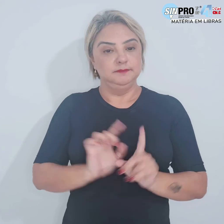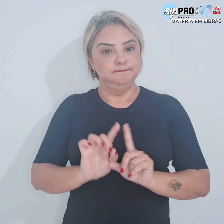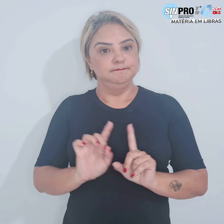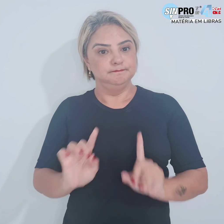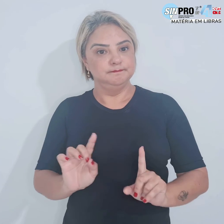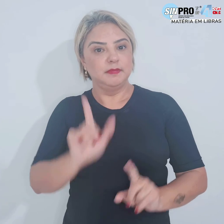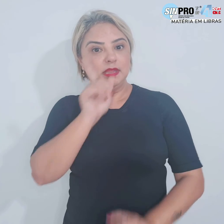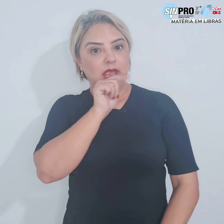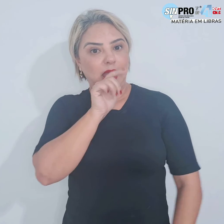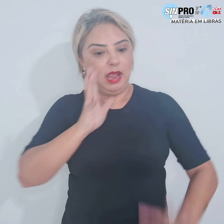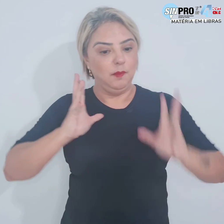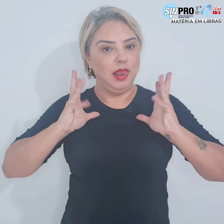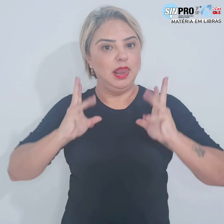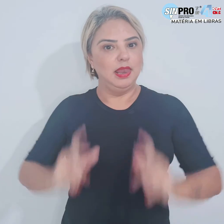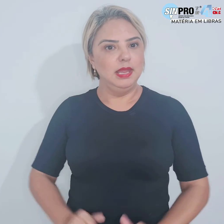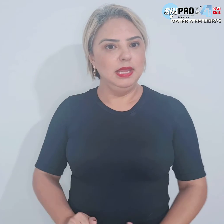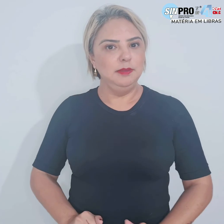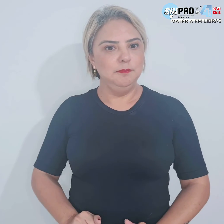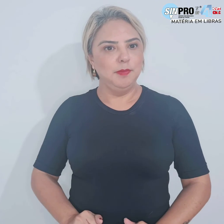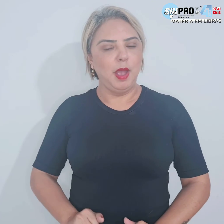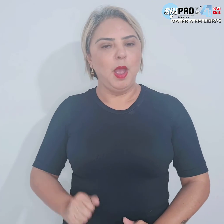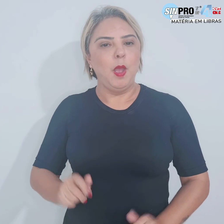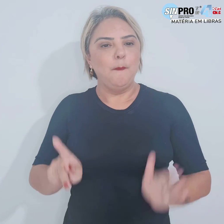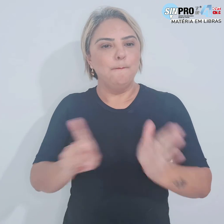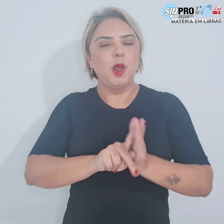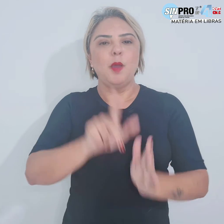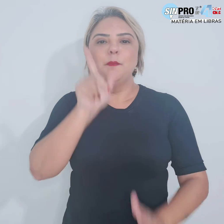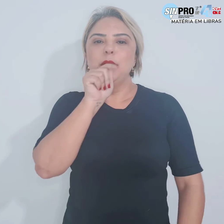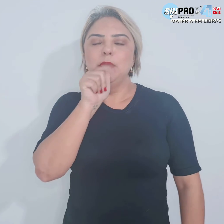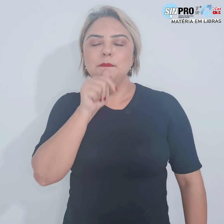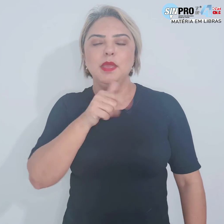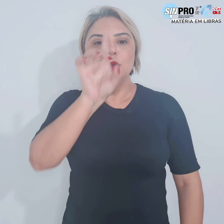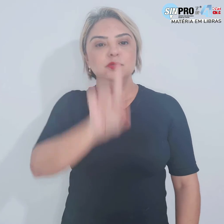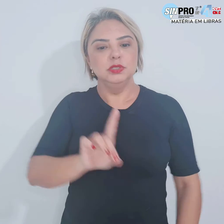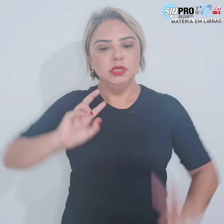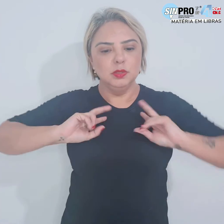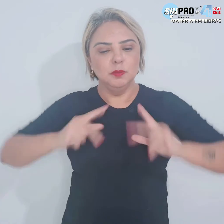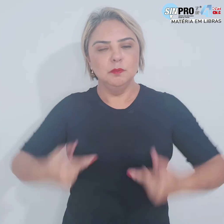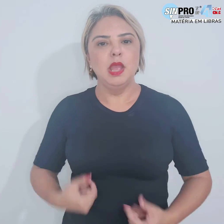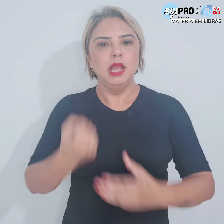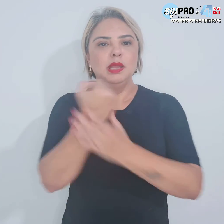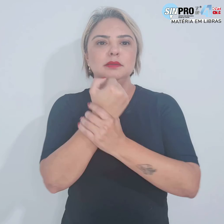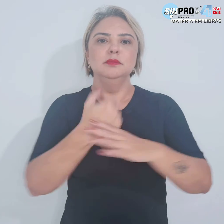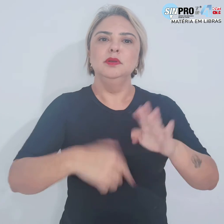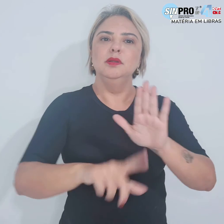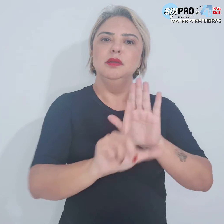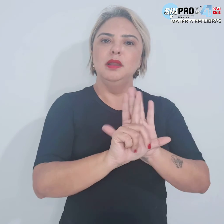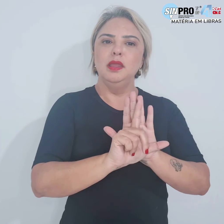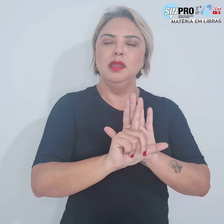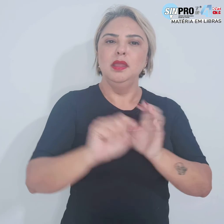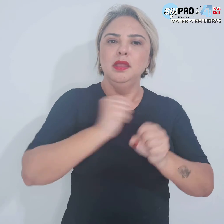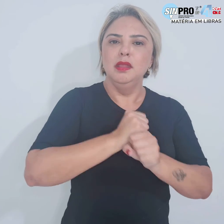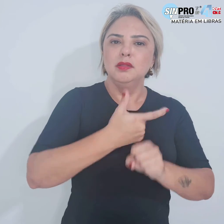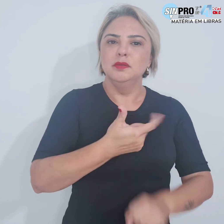água. Afinal, a água limpa e potável é um direito humano garantido por lei